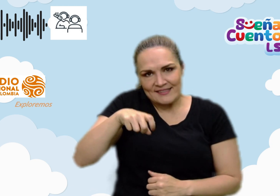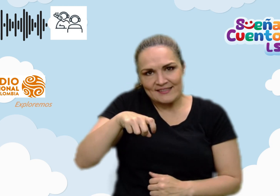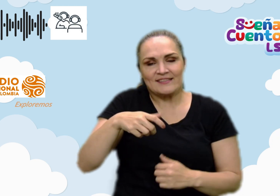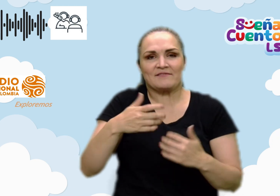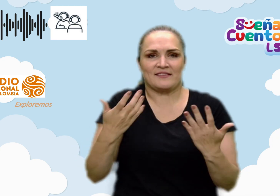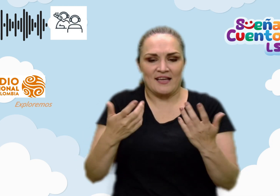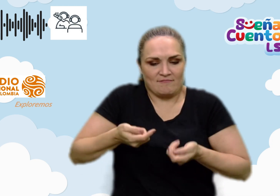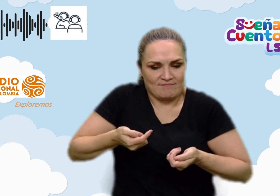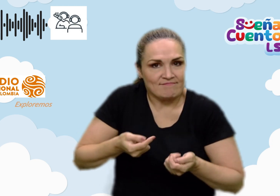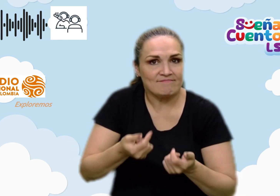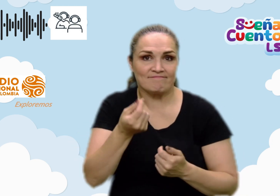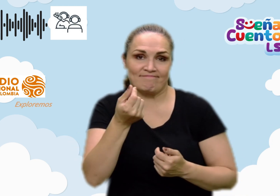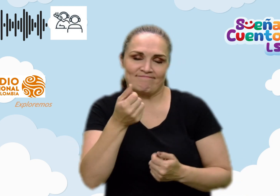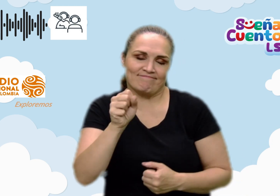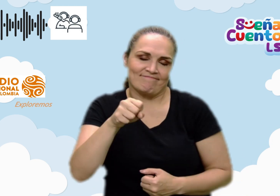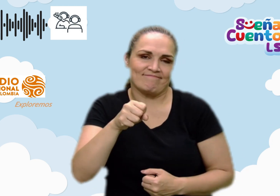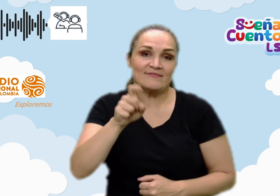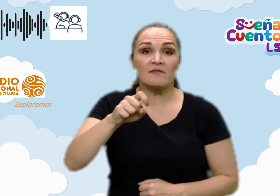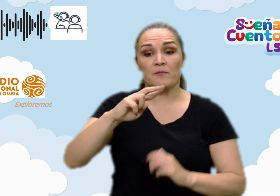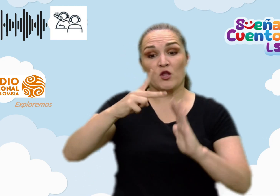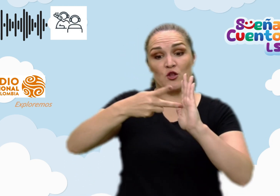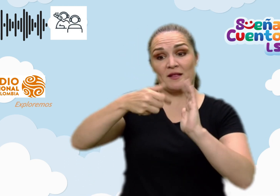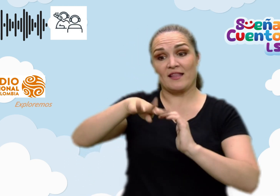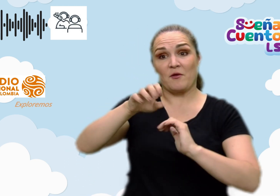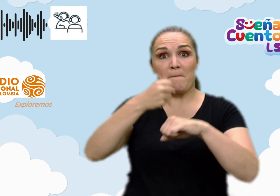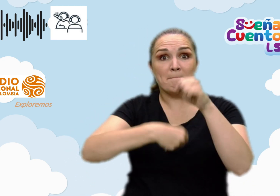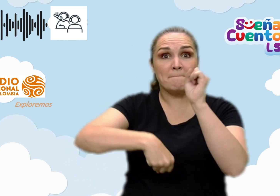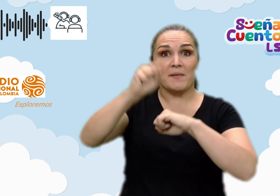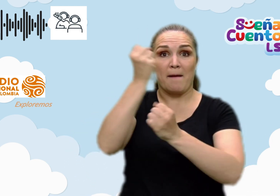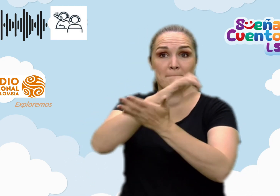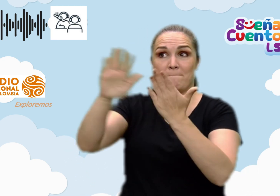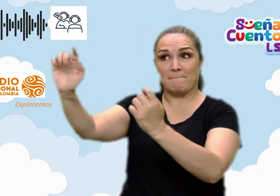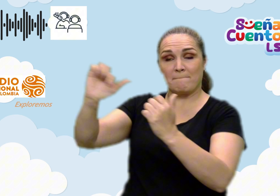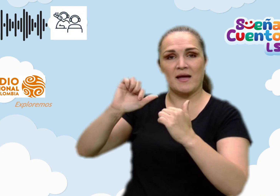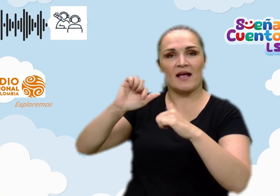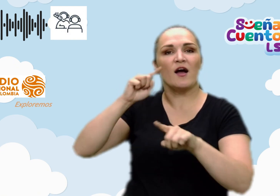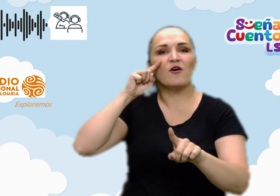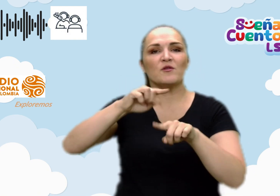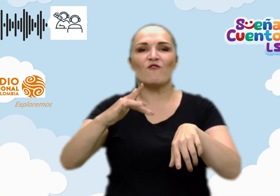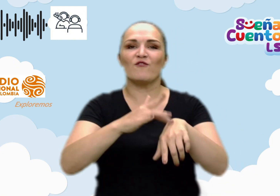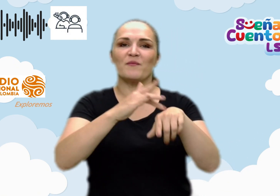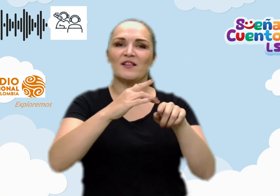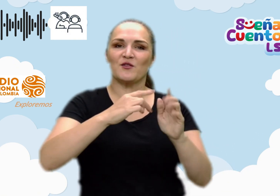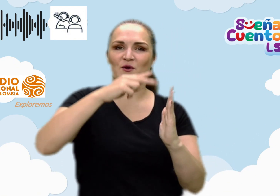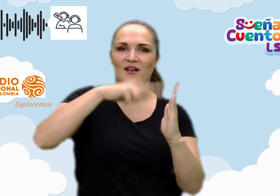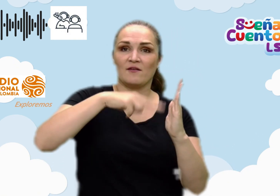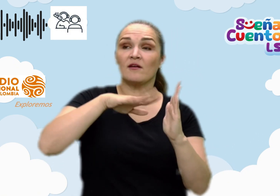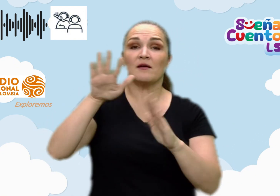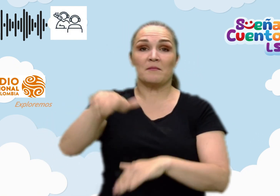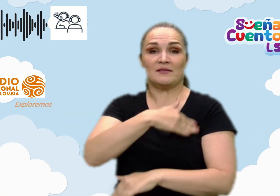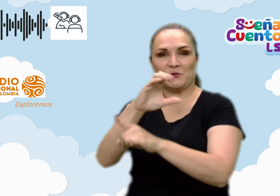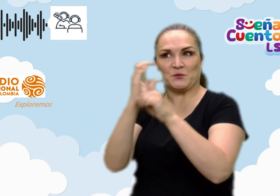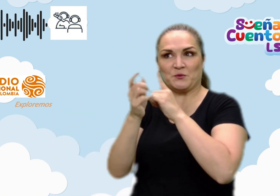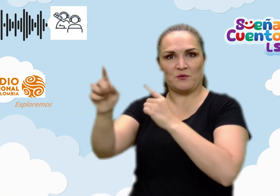todas maneras esto involucra a invertir recursos. En el 2019 ganamos una beca de fomento a la lectura